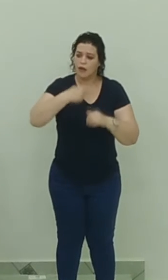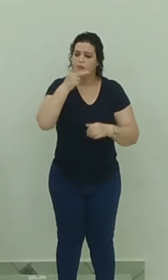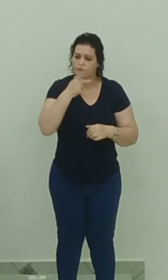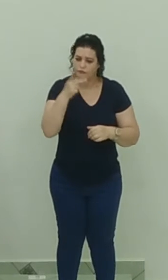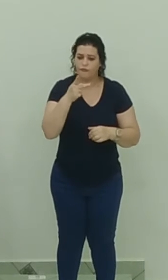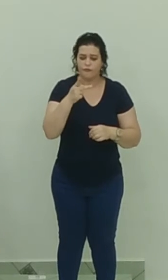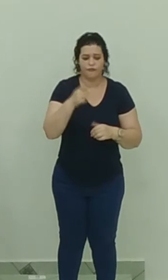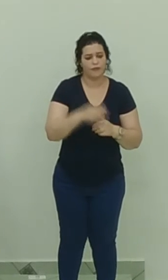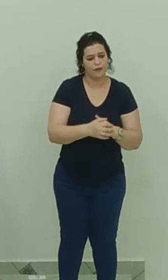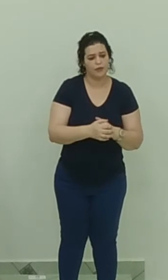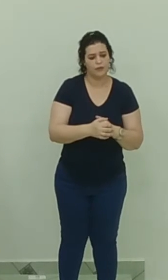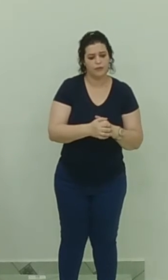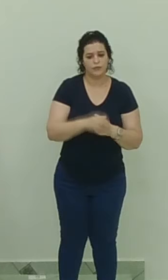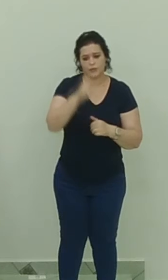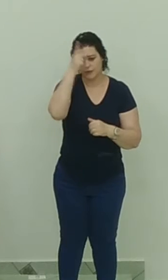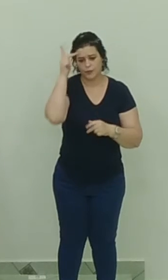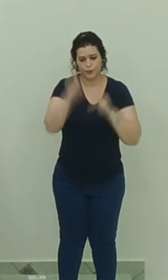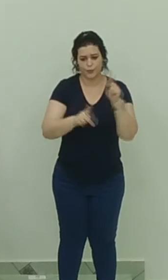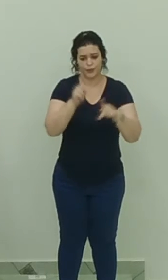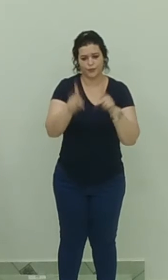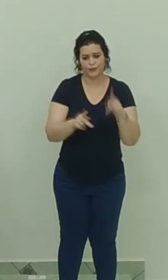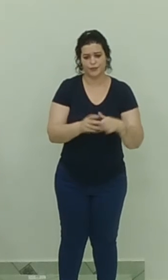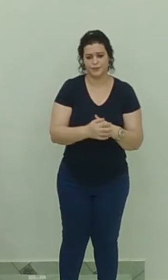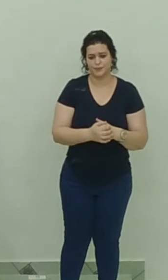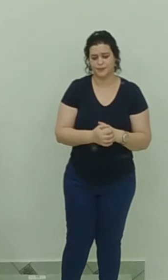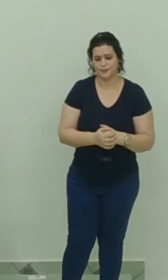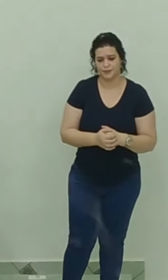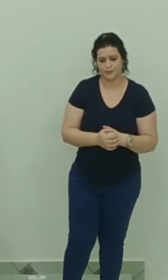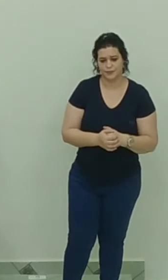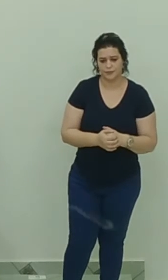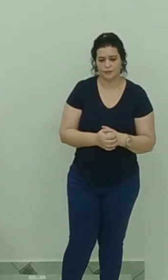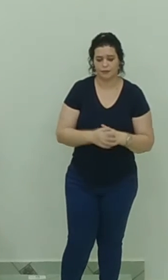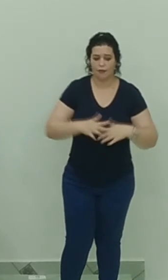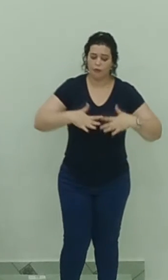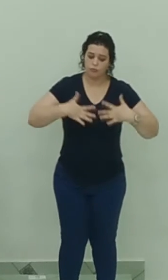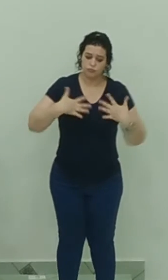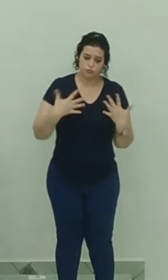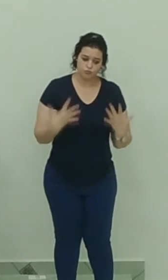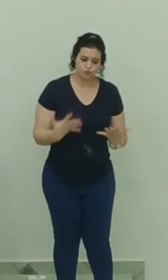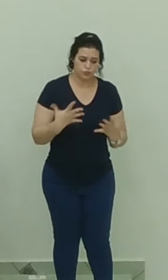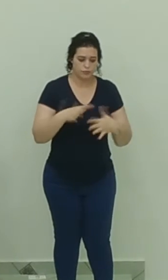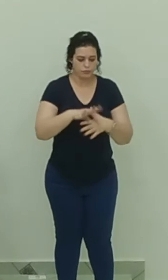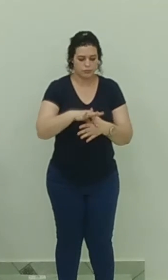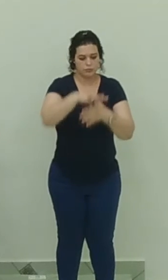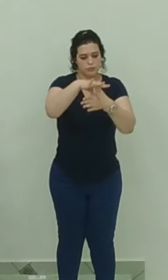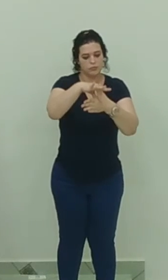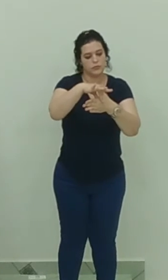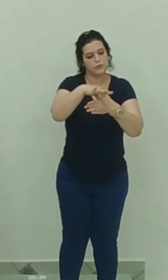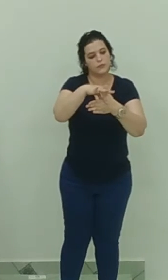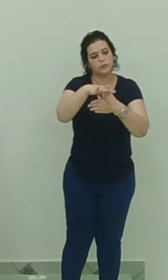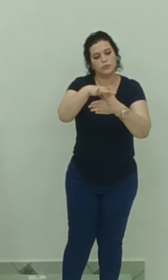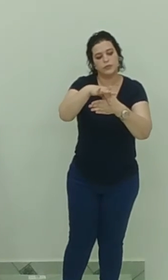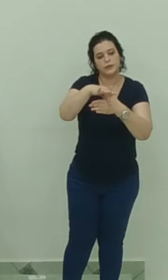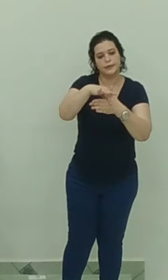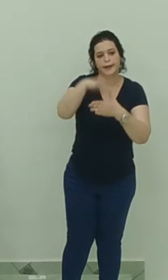o povo obedeceu Josué. Que maravilha. Quando um líder é ouvido, porque tem